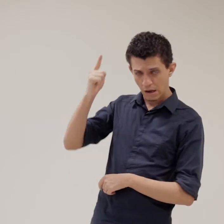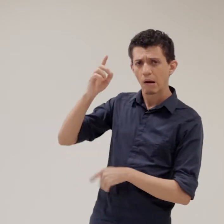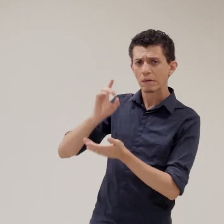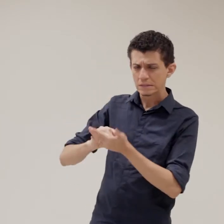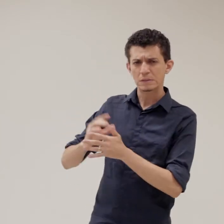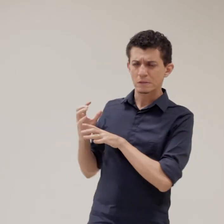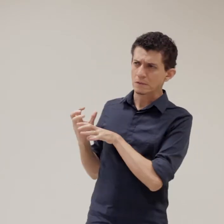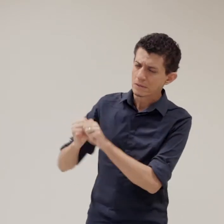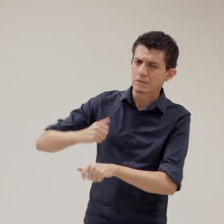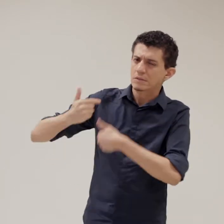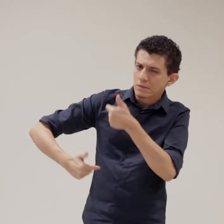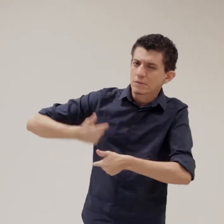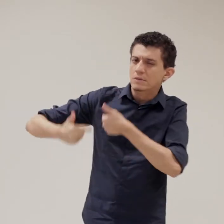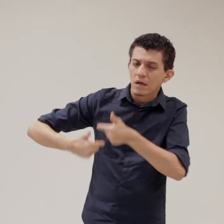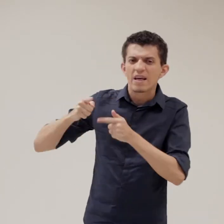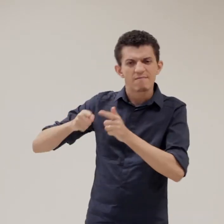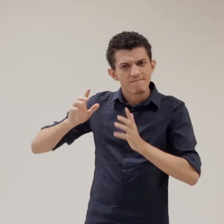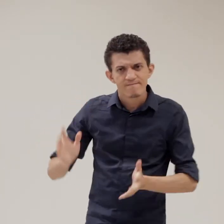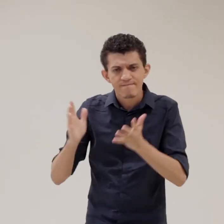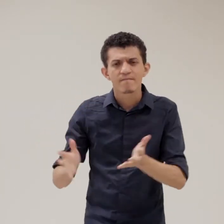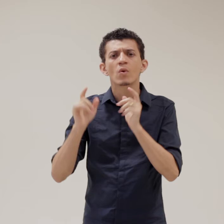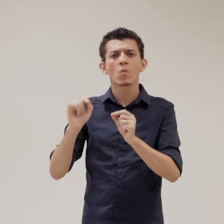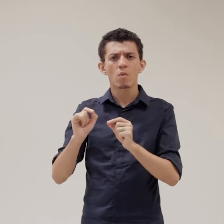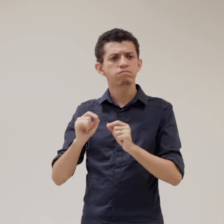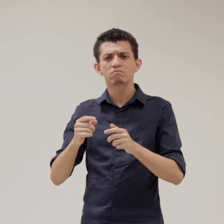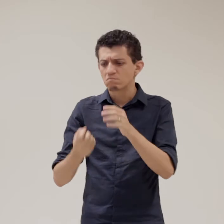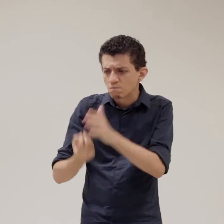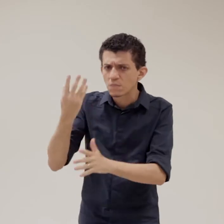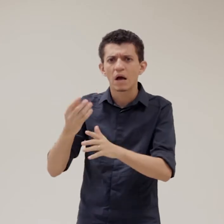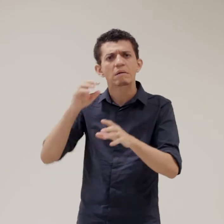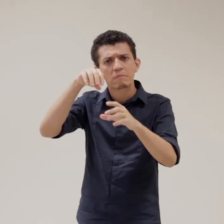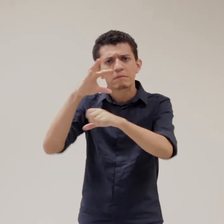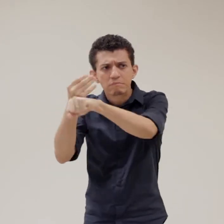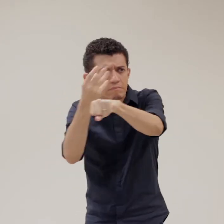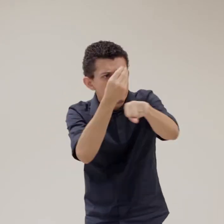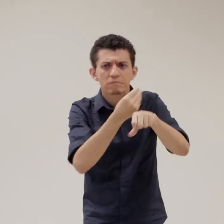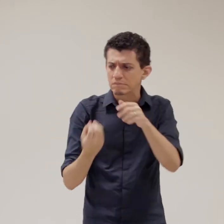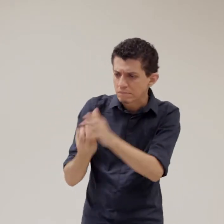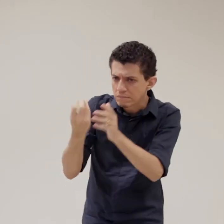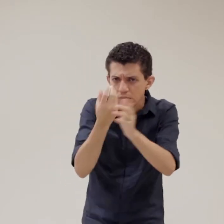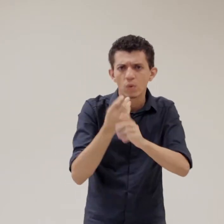benefício desse segmento, inclusive o estímulo para que haja pequenos cursos de Libras para os membros das